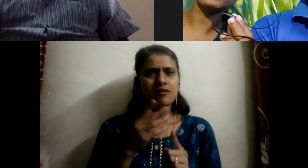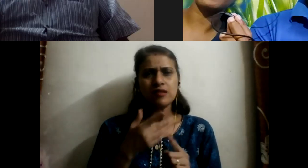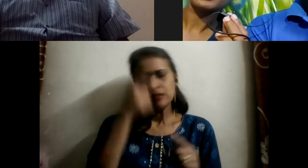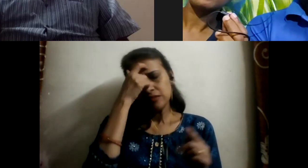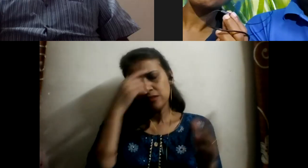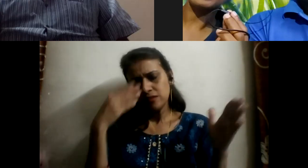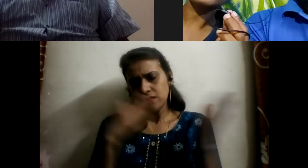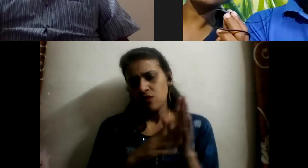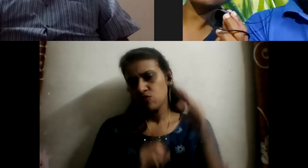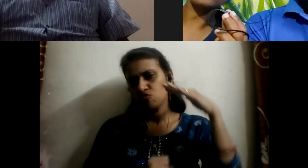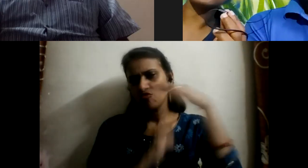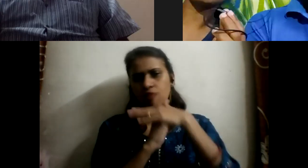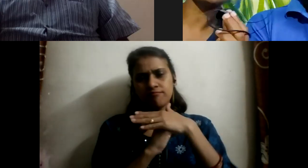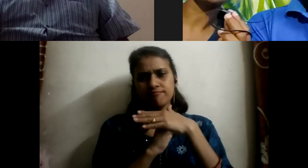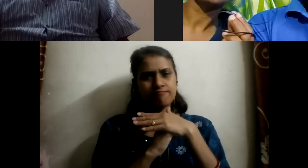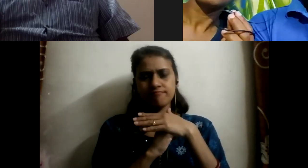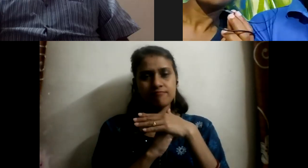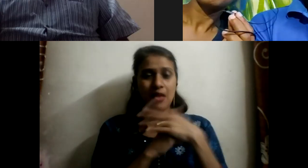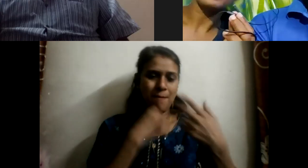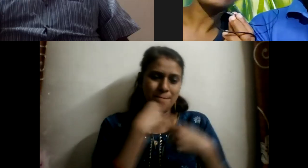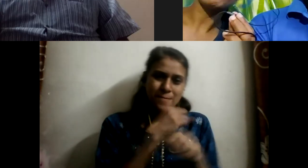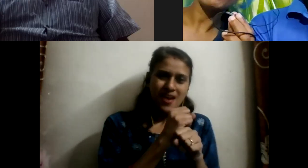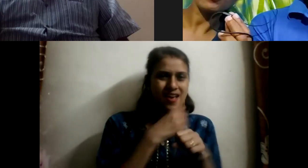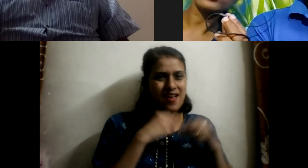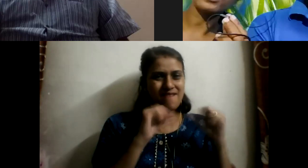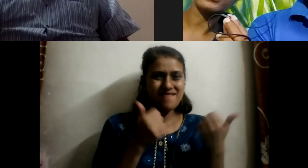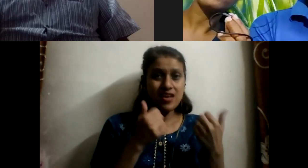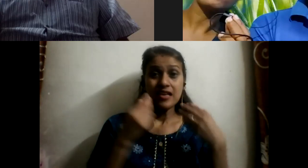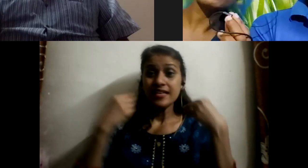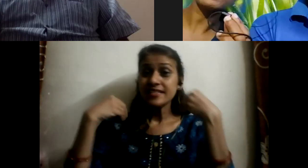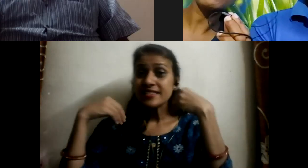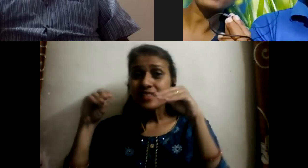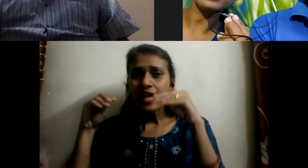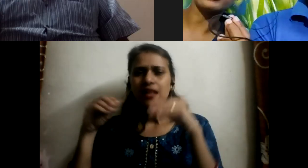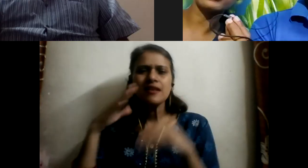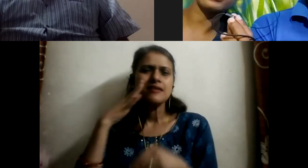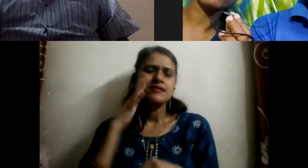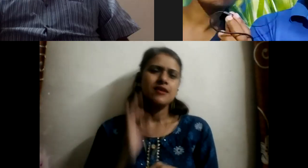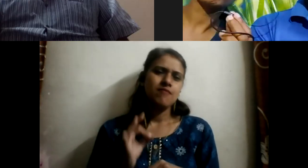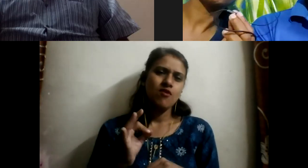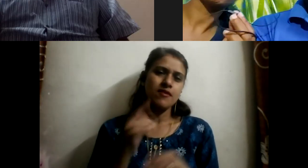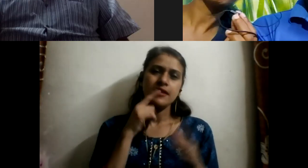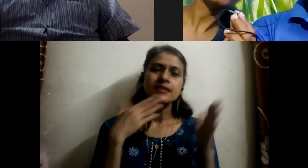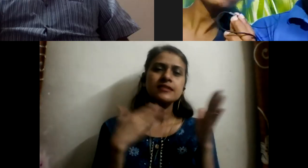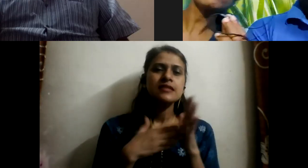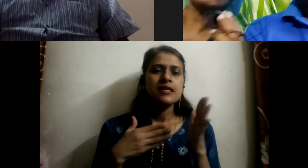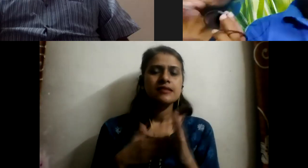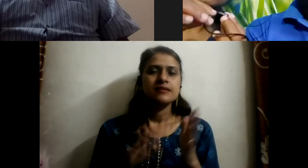फेसिंग। मार्केट तक पहुंचाना, मार्केट में पहुंचाना सबसे बड़ा चैलेंजेस है।